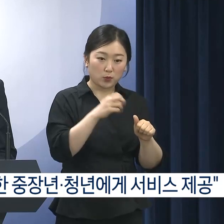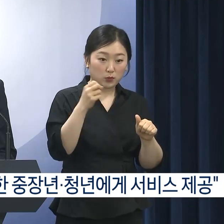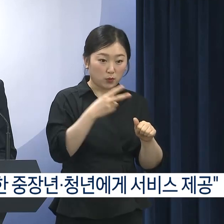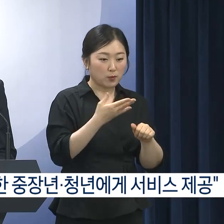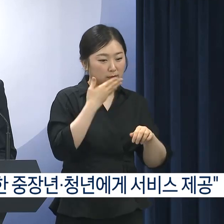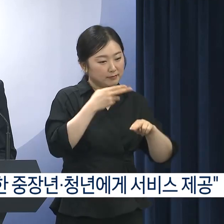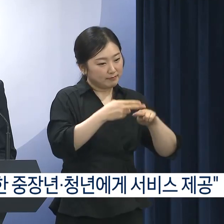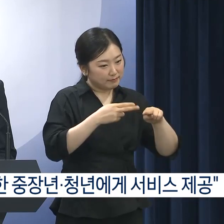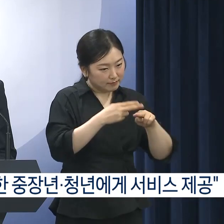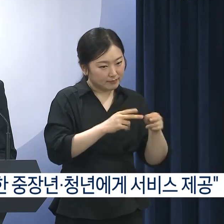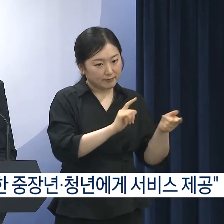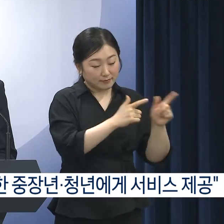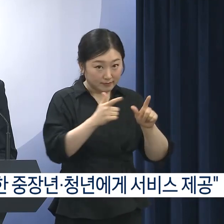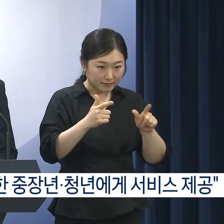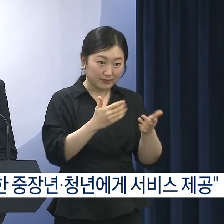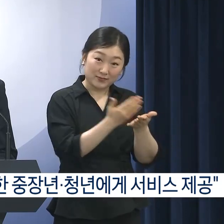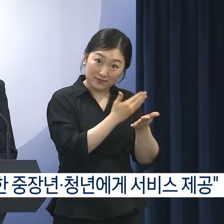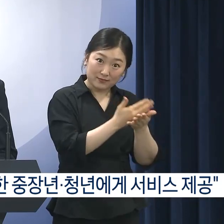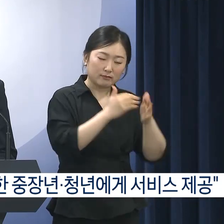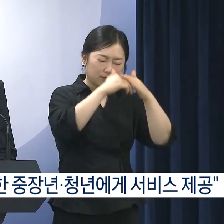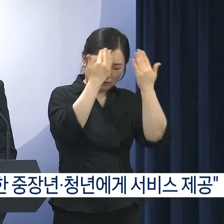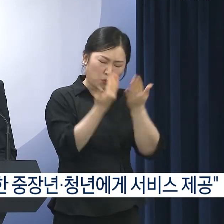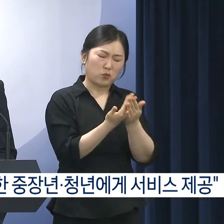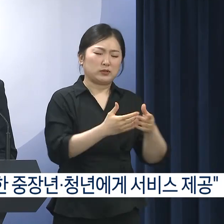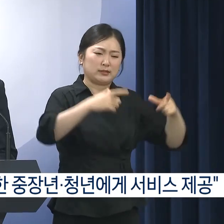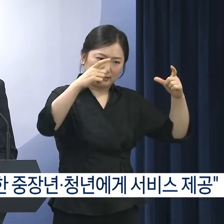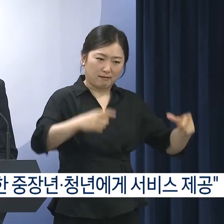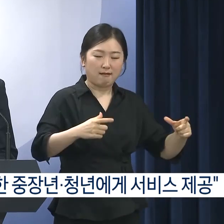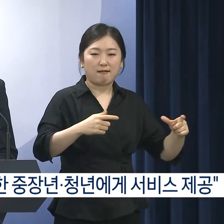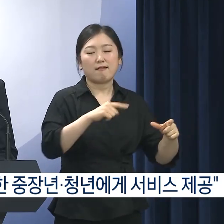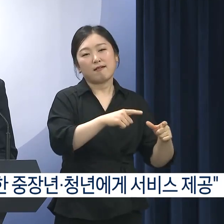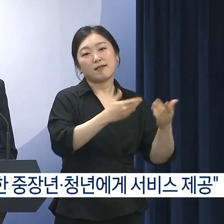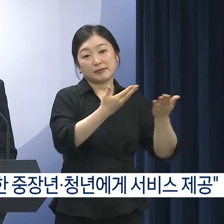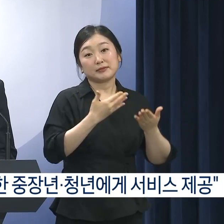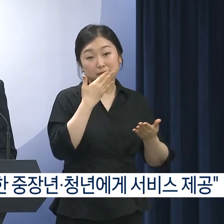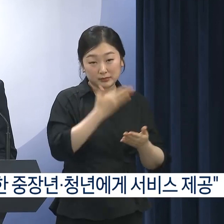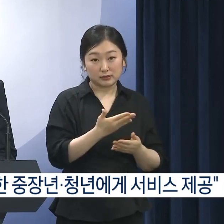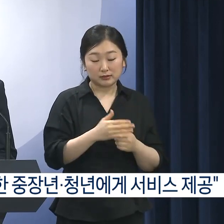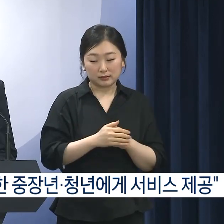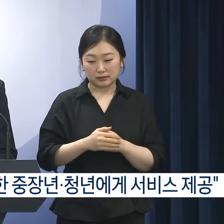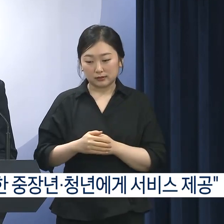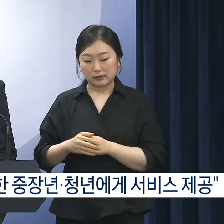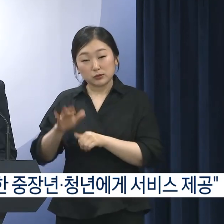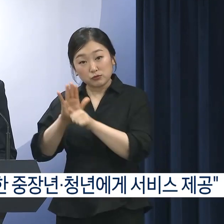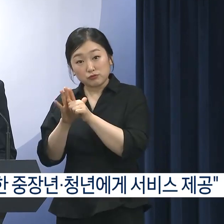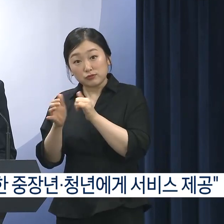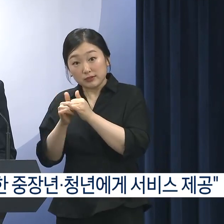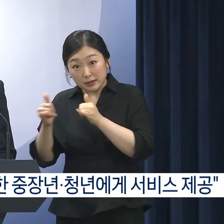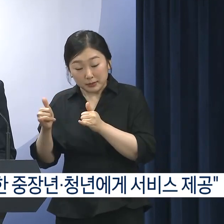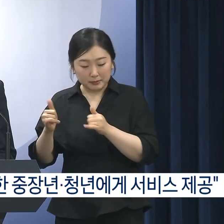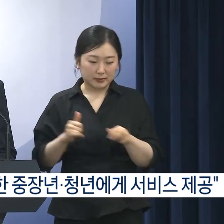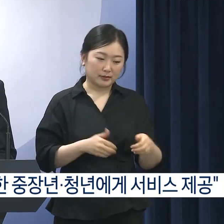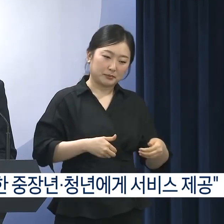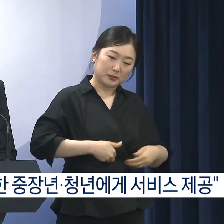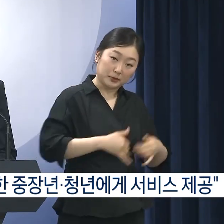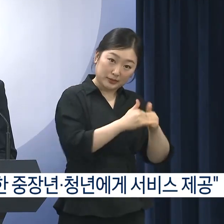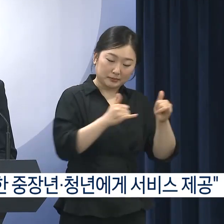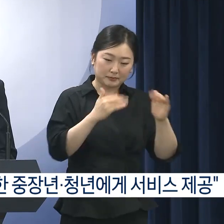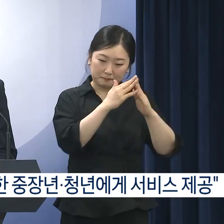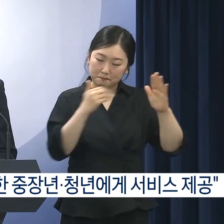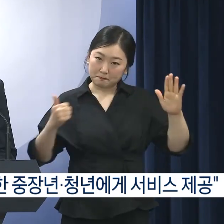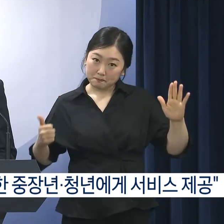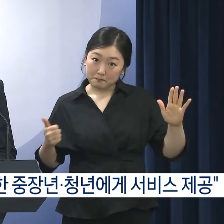지역에서 제공하겠습니다. 서비스의 제공 인력이 이용자의 가정을 방문하여 일상생활과 신체 활동을